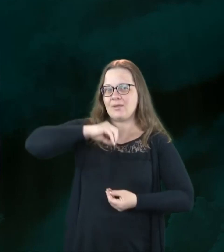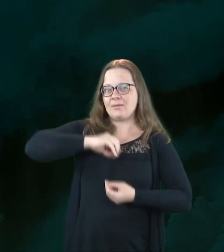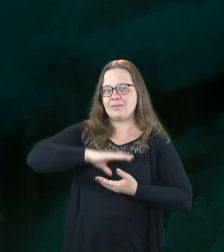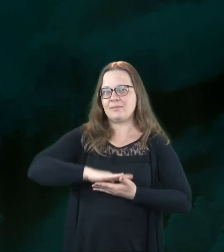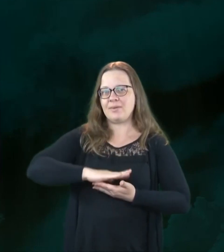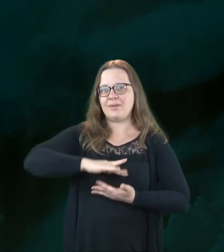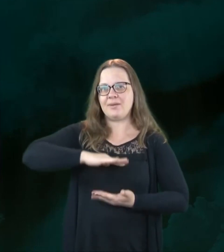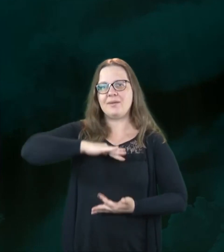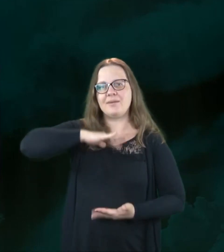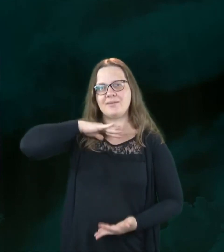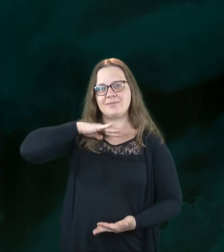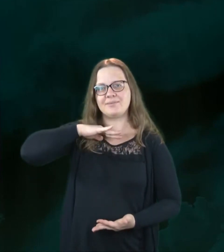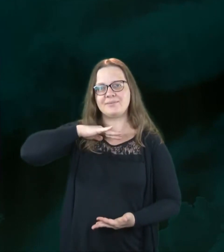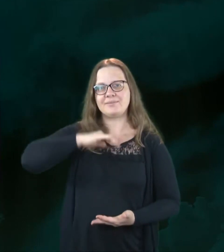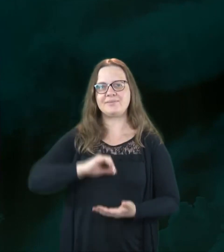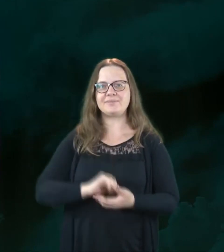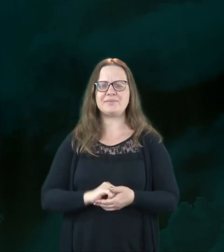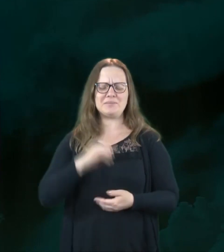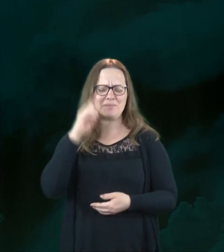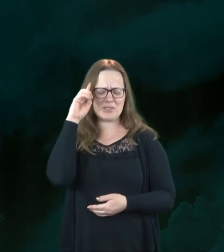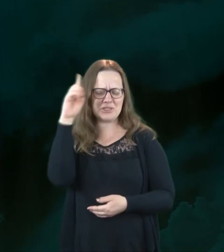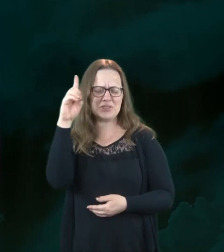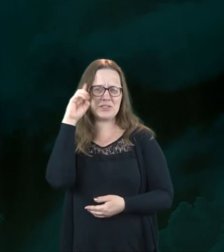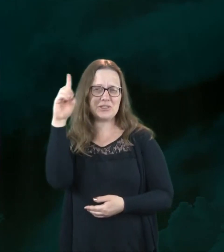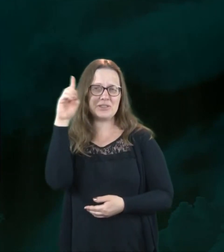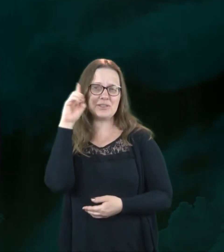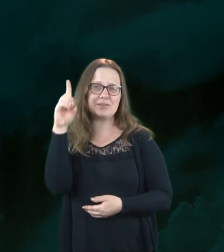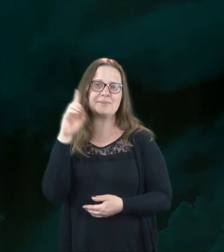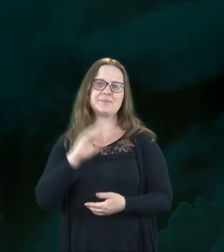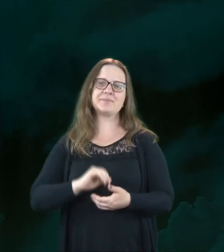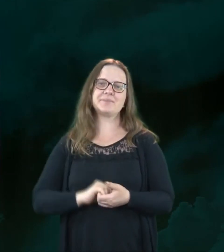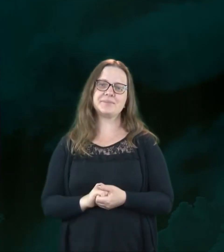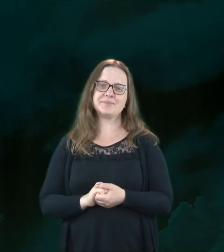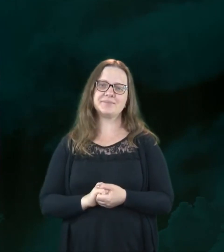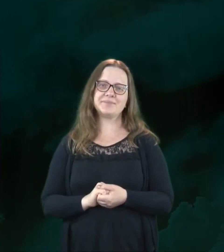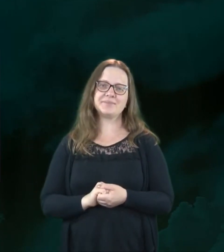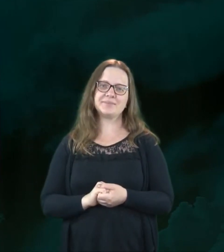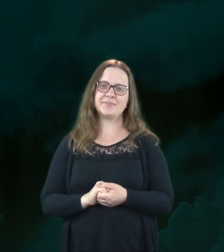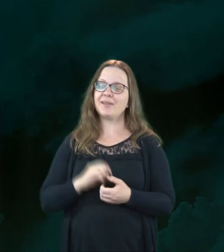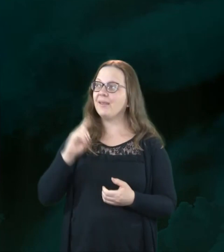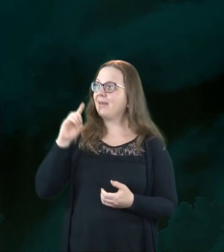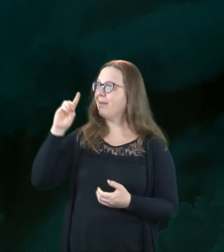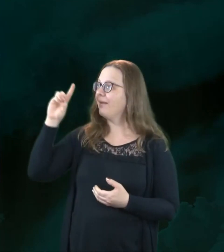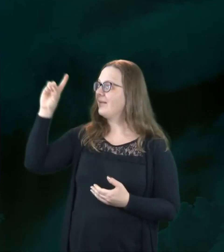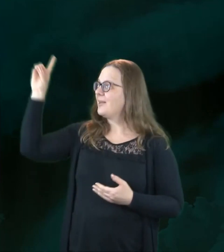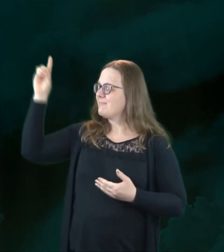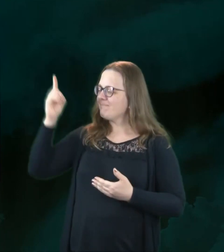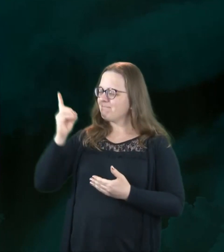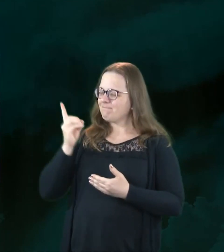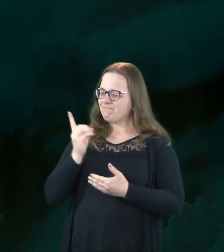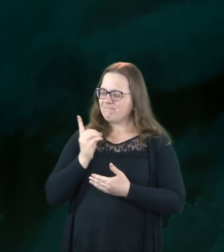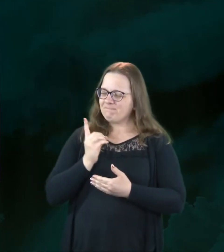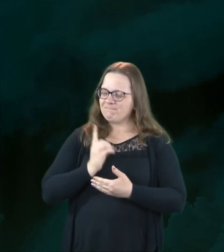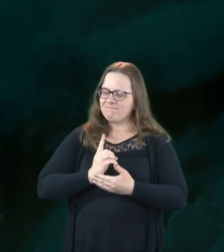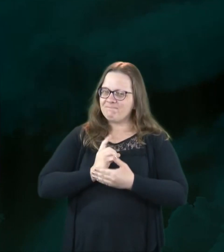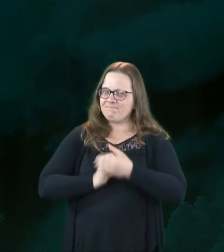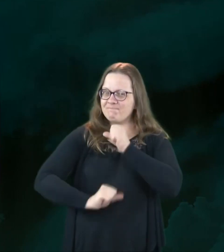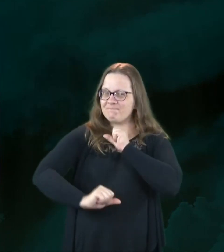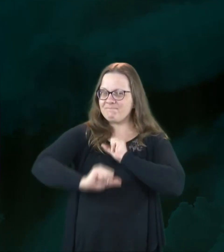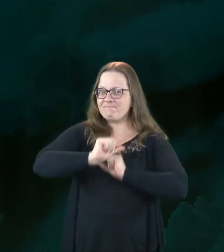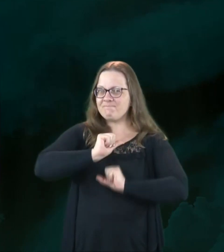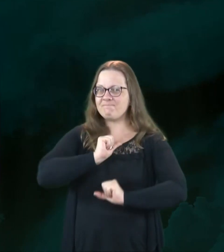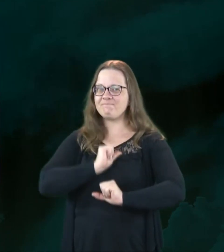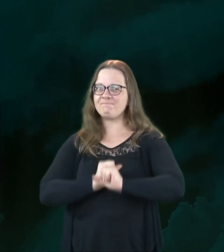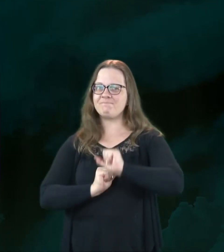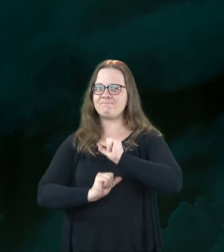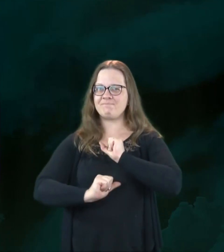para encher nossa alma. Dia após dia, essa vida e natureza de Deus vão passar a governar a nossa